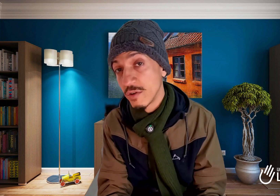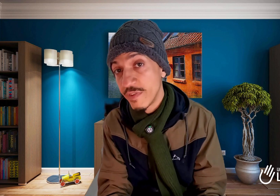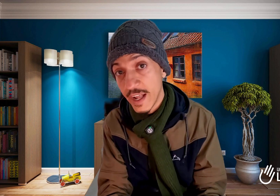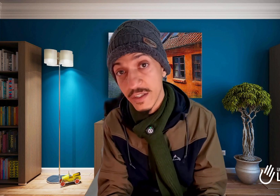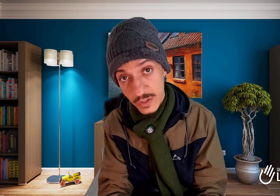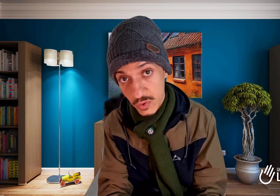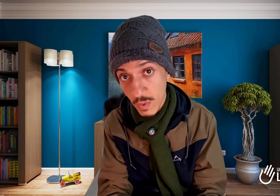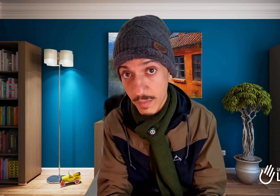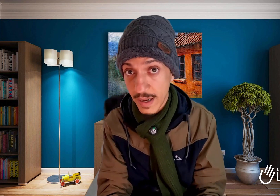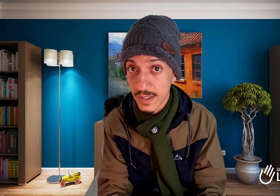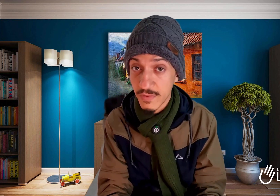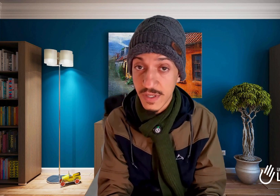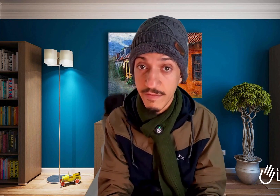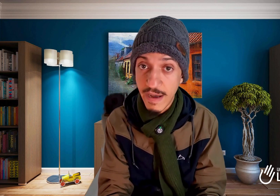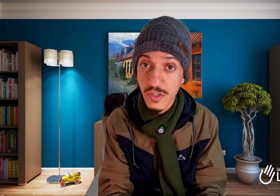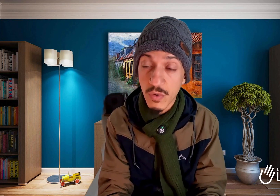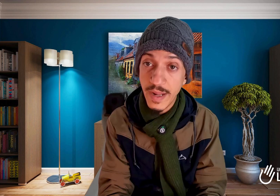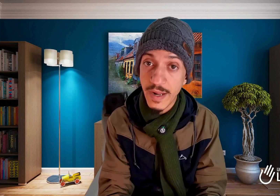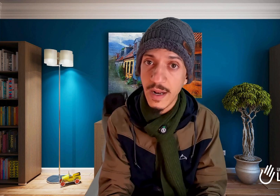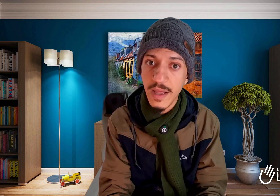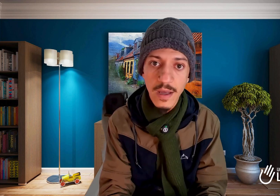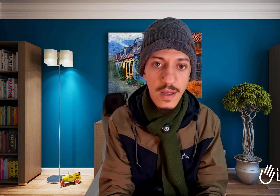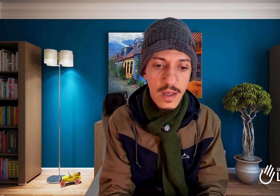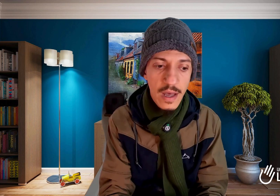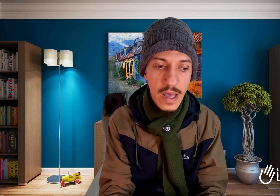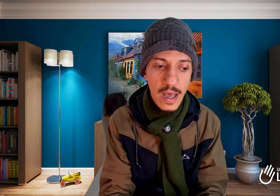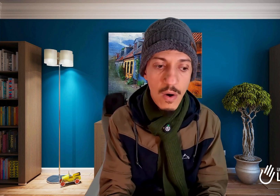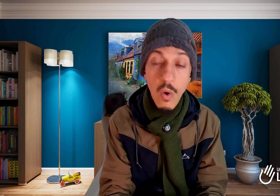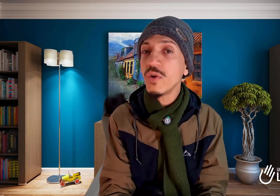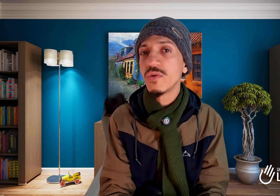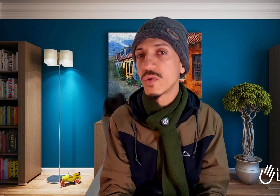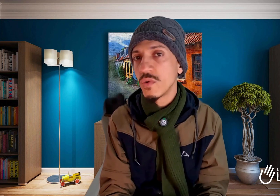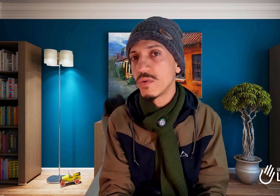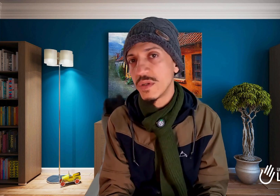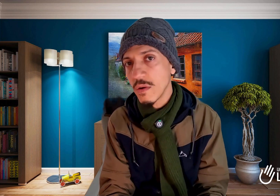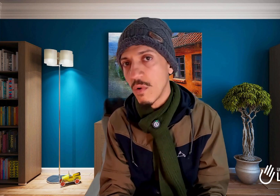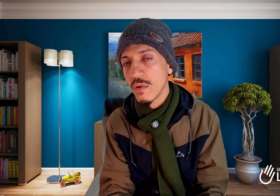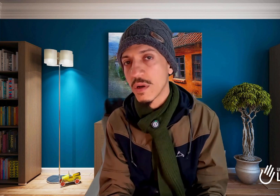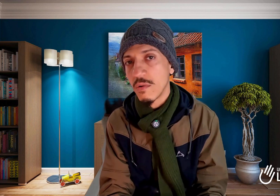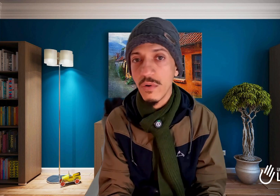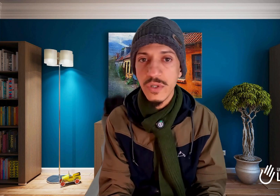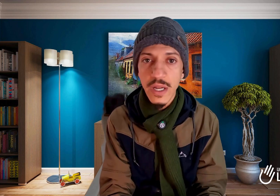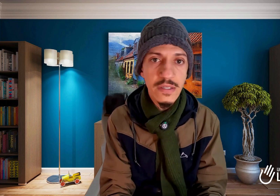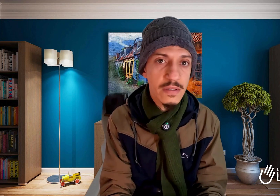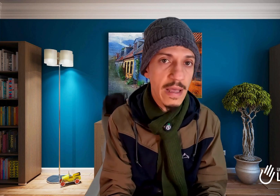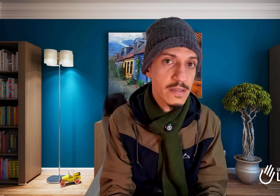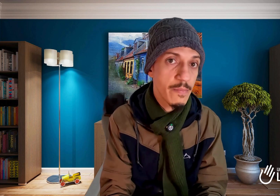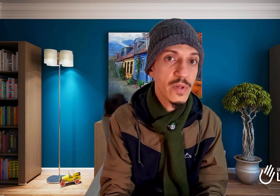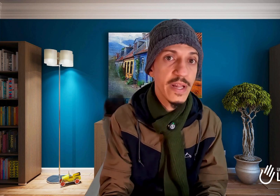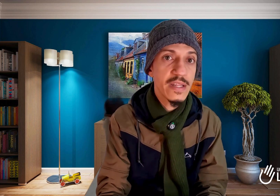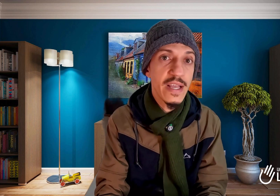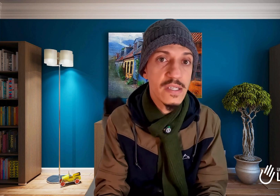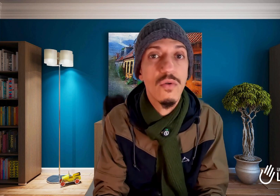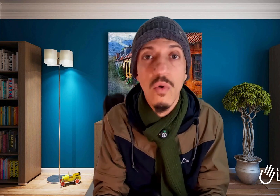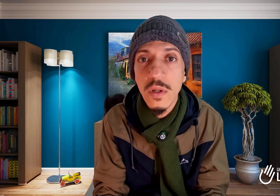diferente da sua, mas você vai descobrir ali onde os surdos se encontram, onde eles têm. Você poderia ter esse